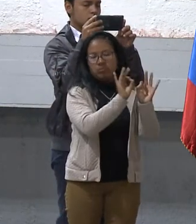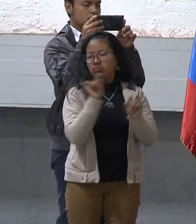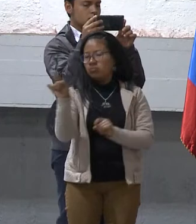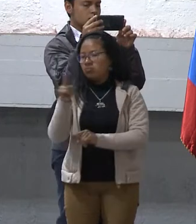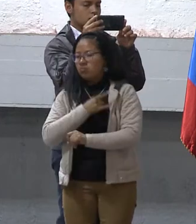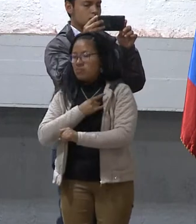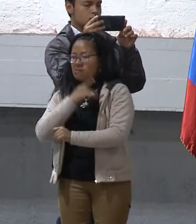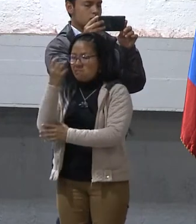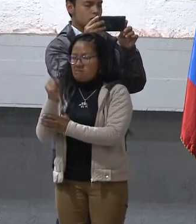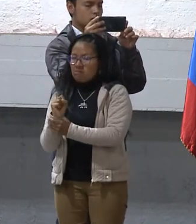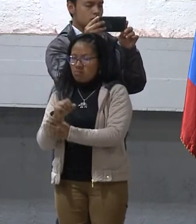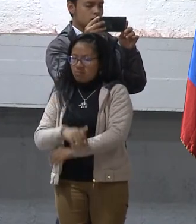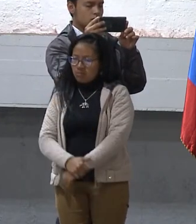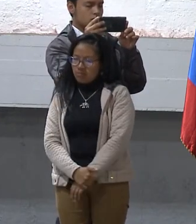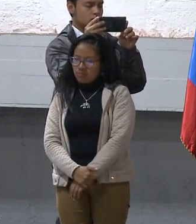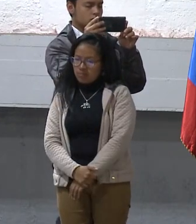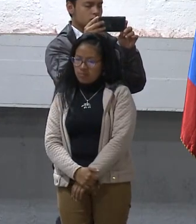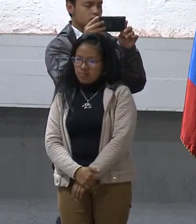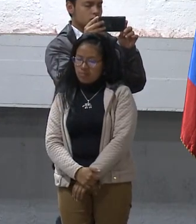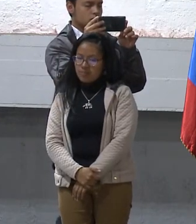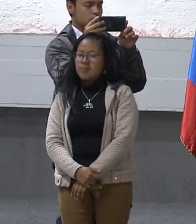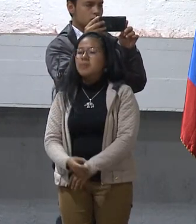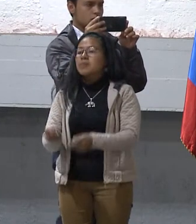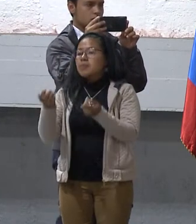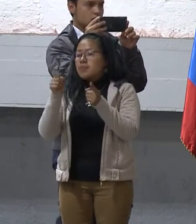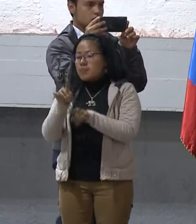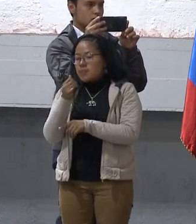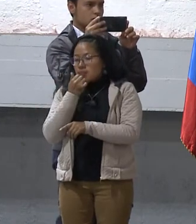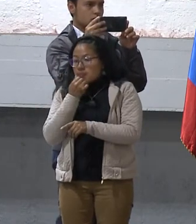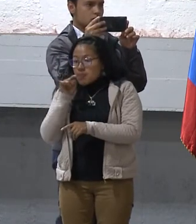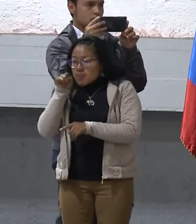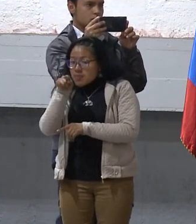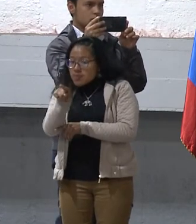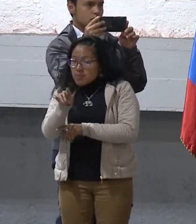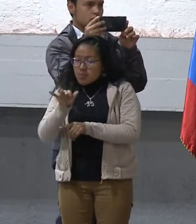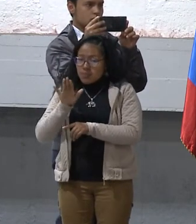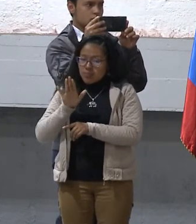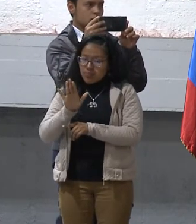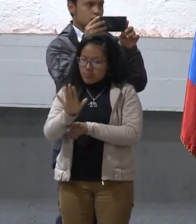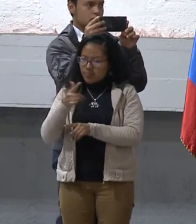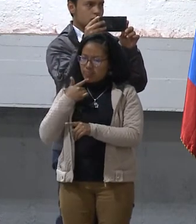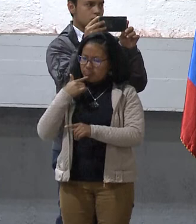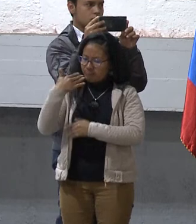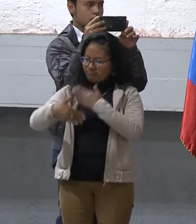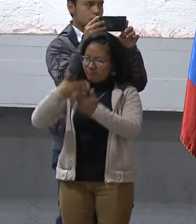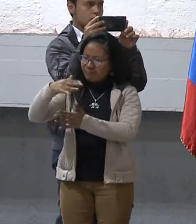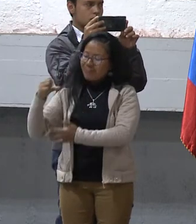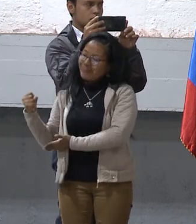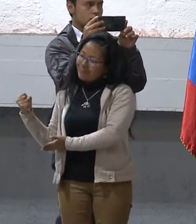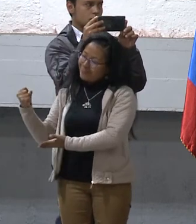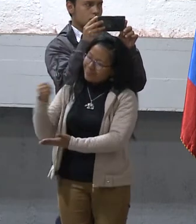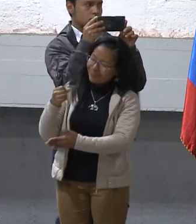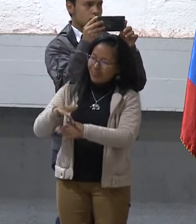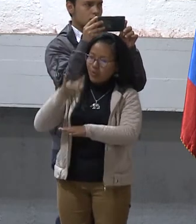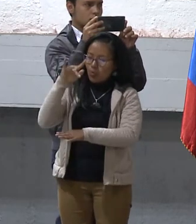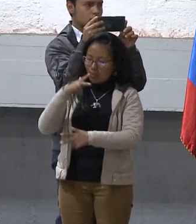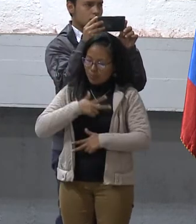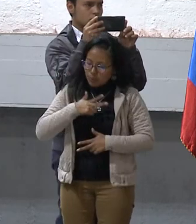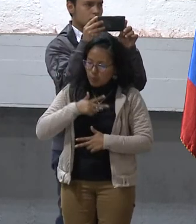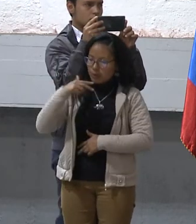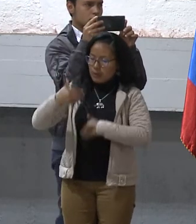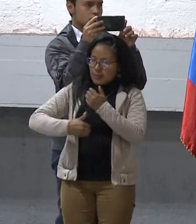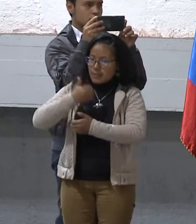disminuyan su contenido científico al afán de cumplir lineamientos de calidad para poder obtener presupuesto y para poder ofrecerse